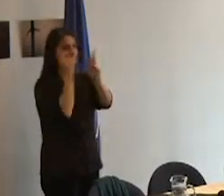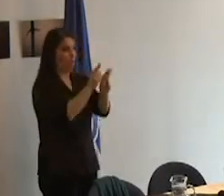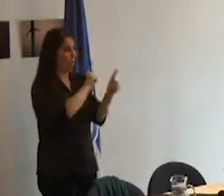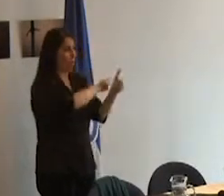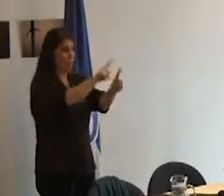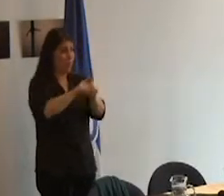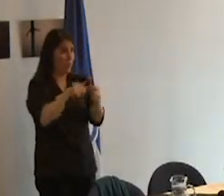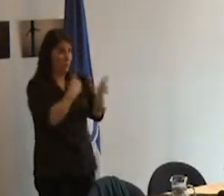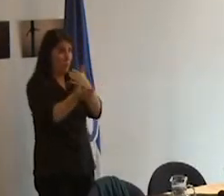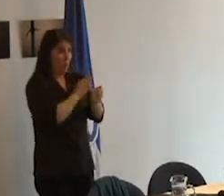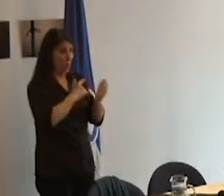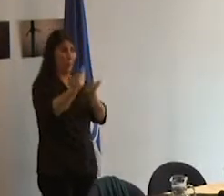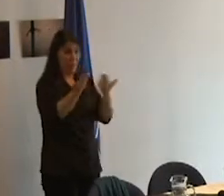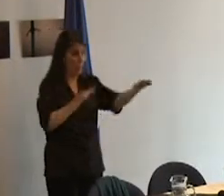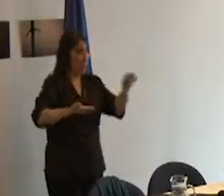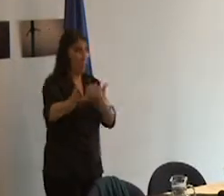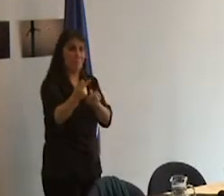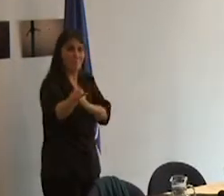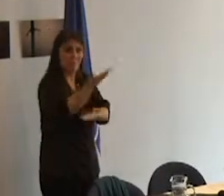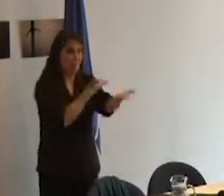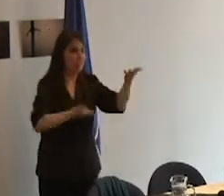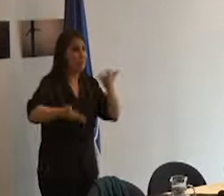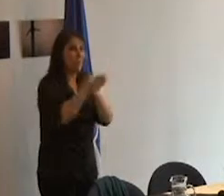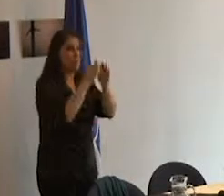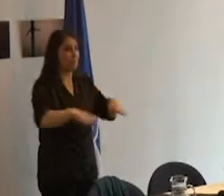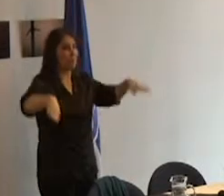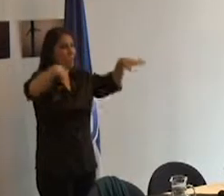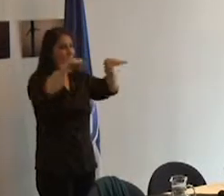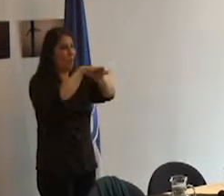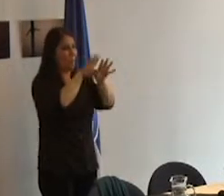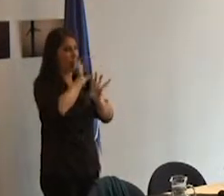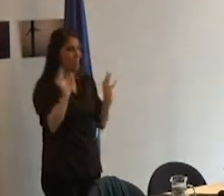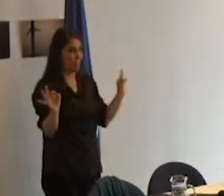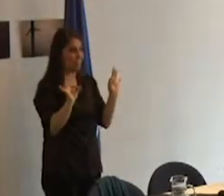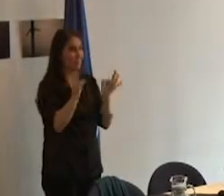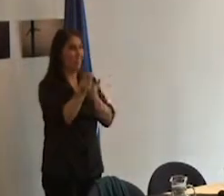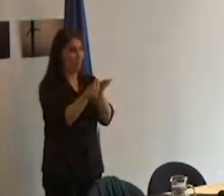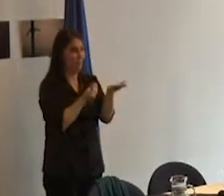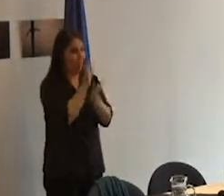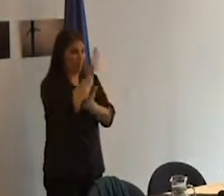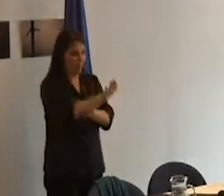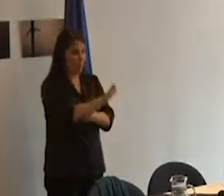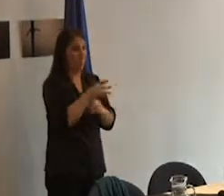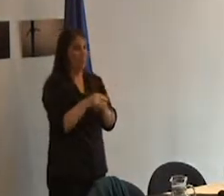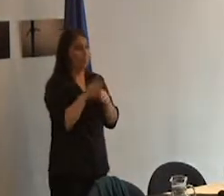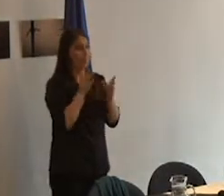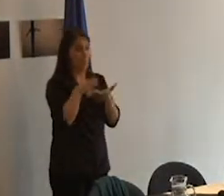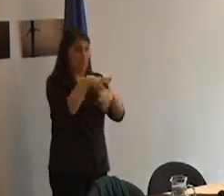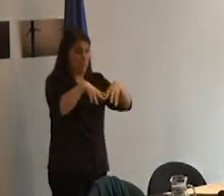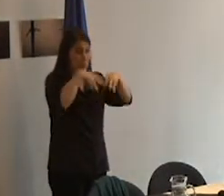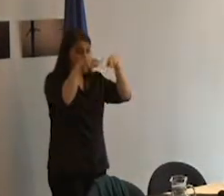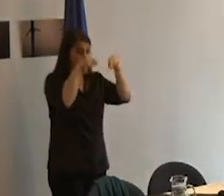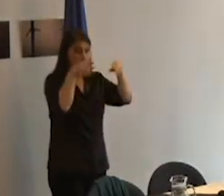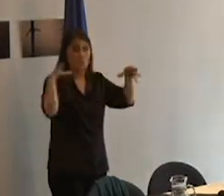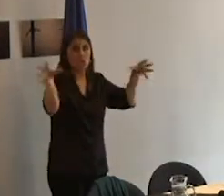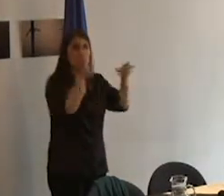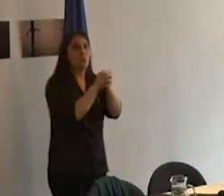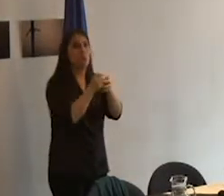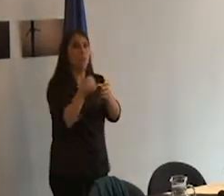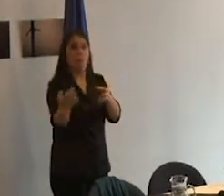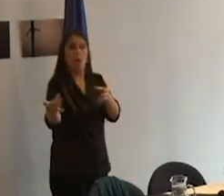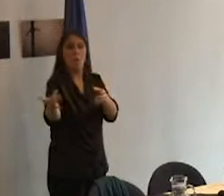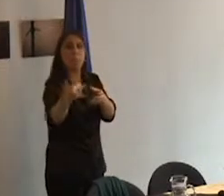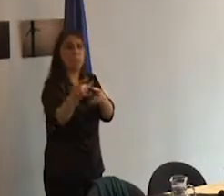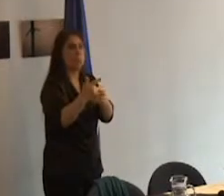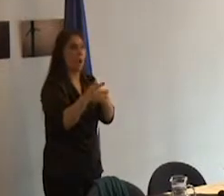permita conversar con ellas en igualdad y equidad de condiciones. Una sociedad en donde todos quepamos